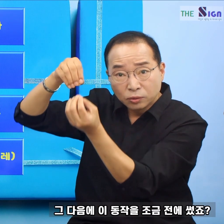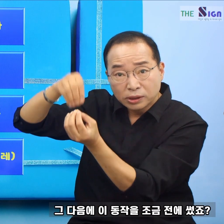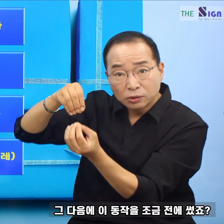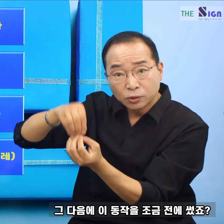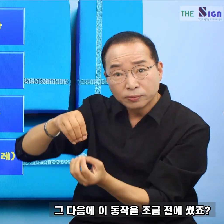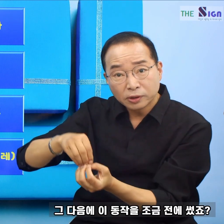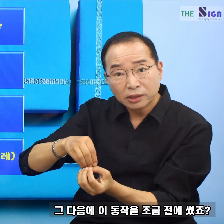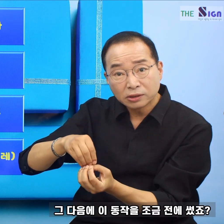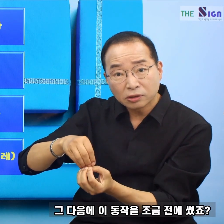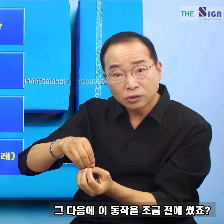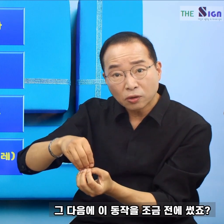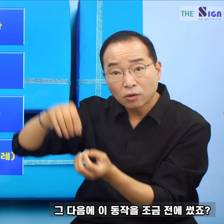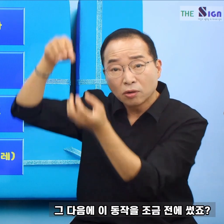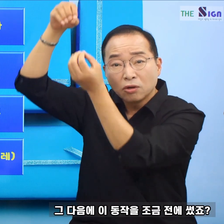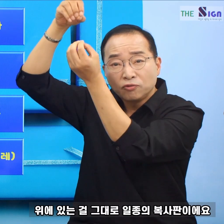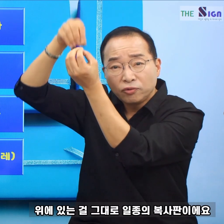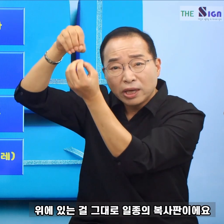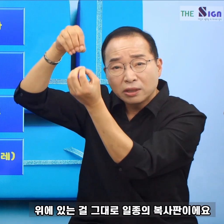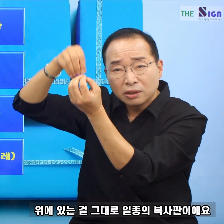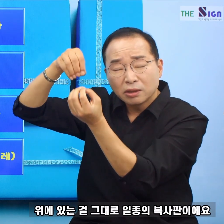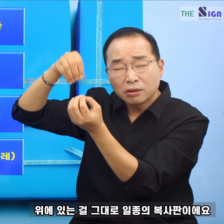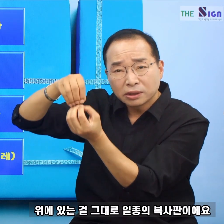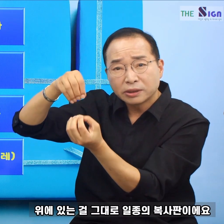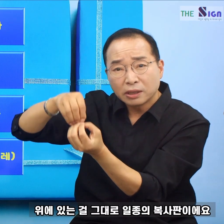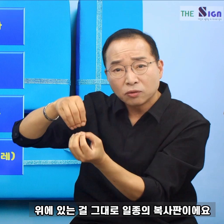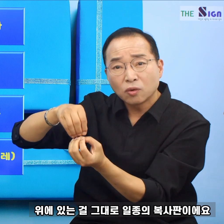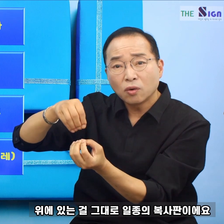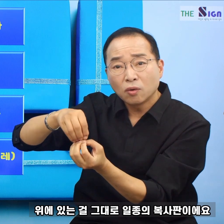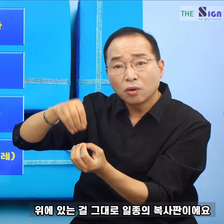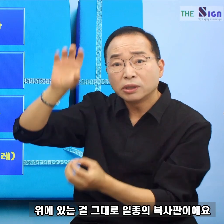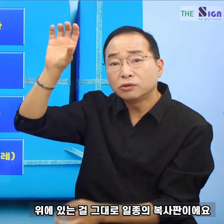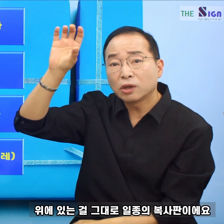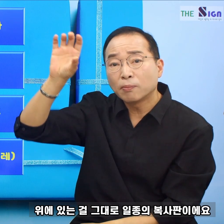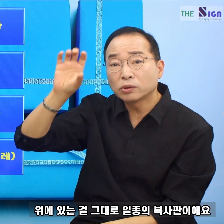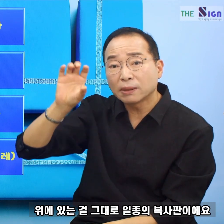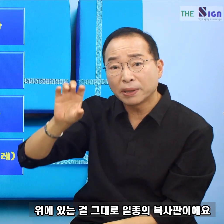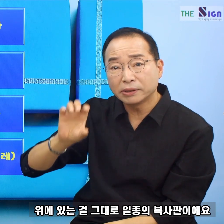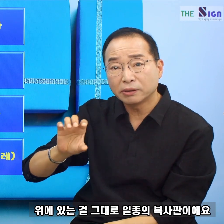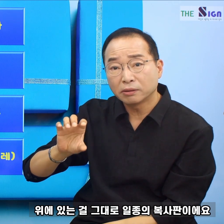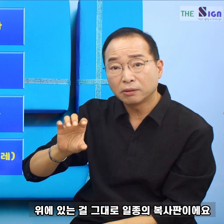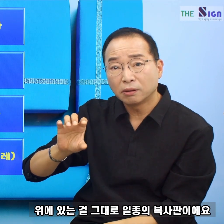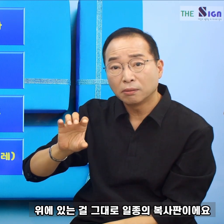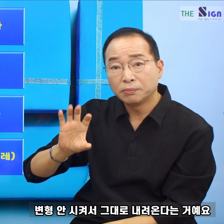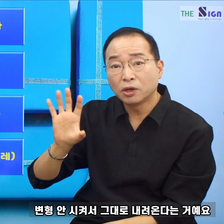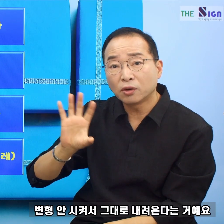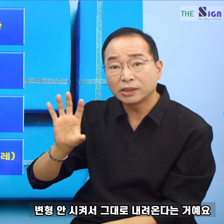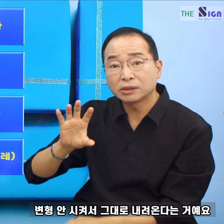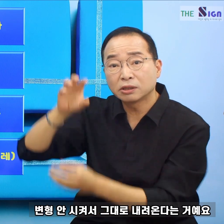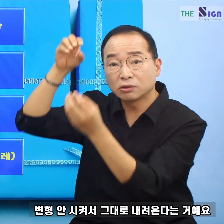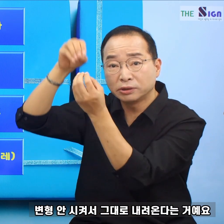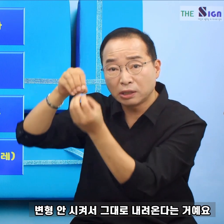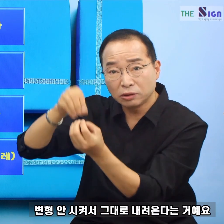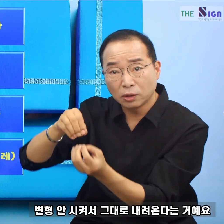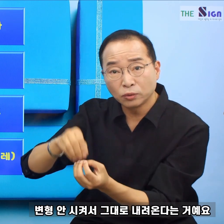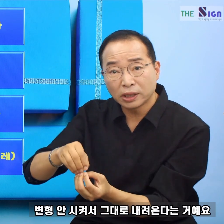동작을 조금 전에 썼죠. 위에 있는 걸 그대로 일종의 복사판이에요. 변형 안 시키고 그대로 내려온다라는